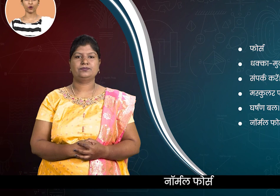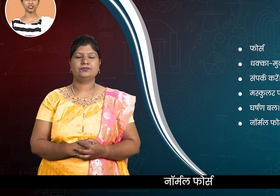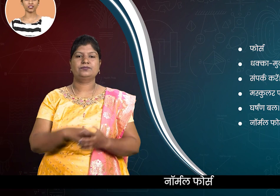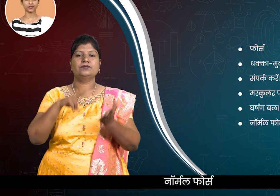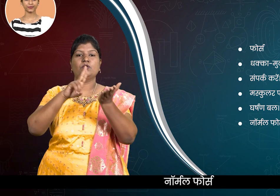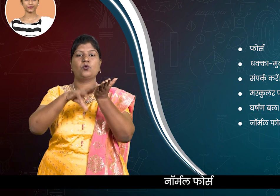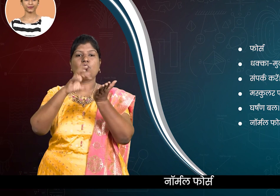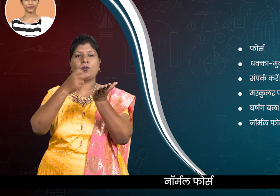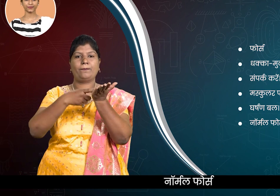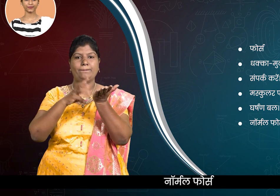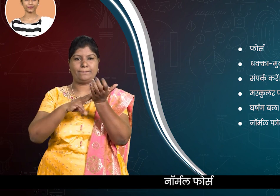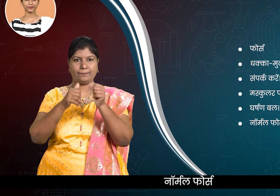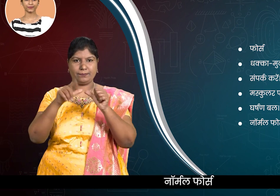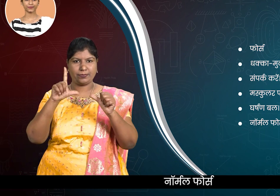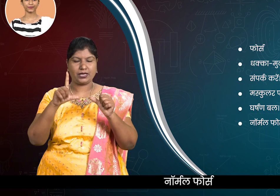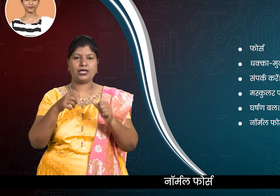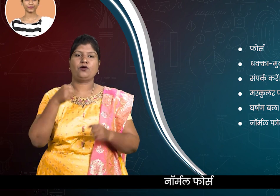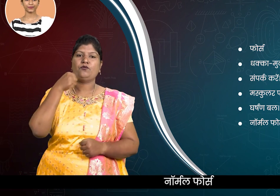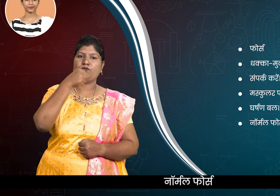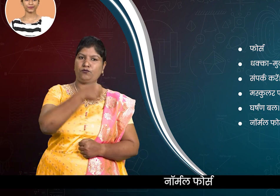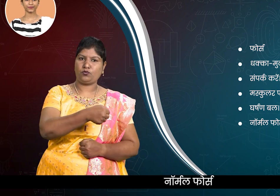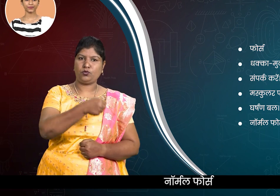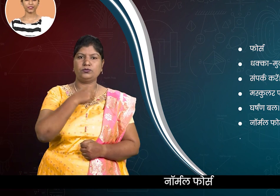नॉर्मल फोर्स।